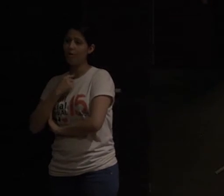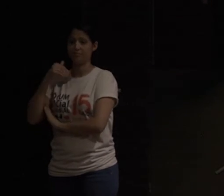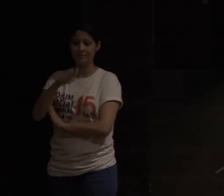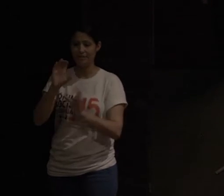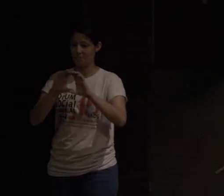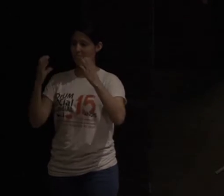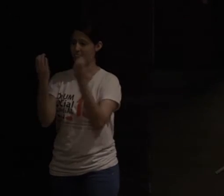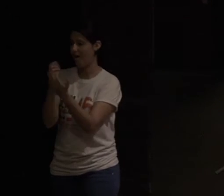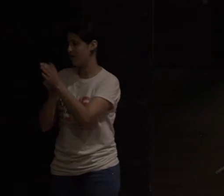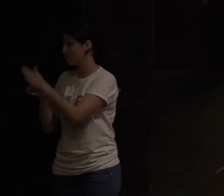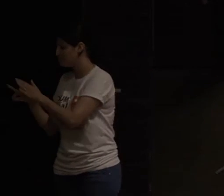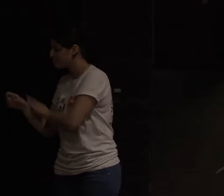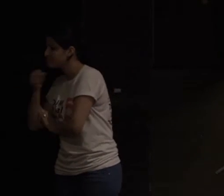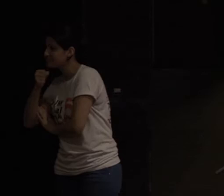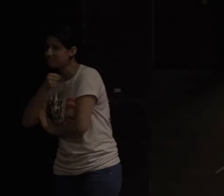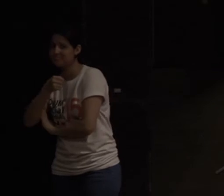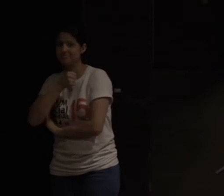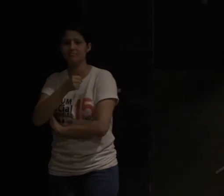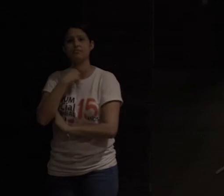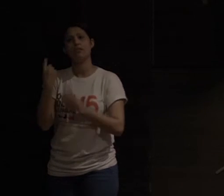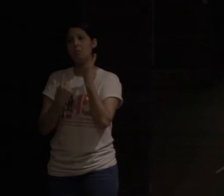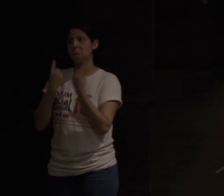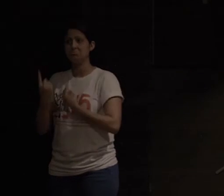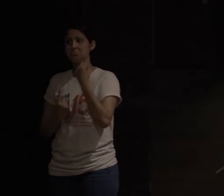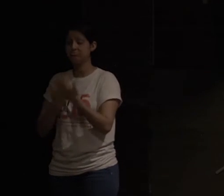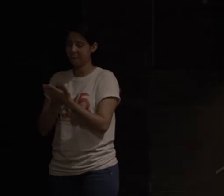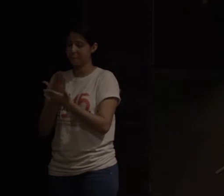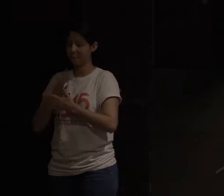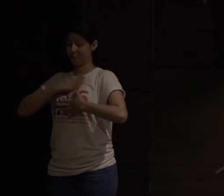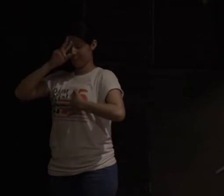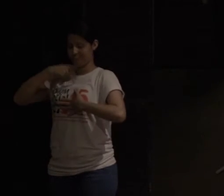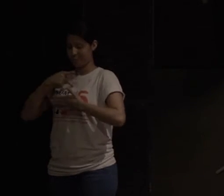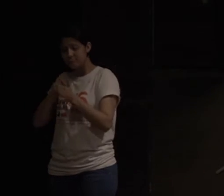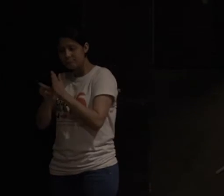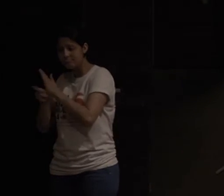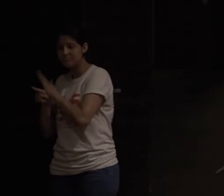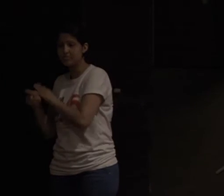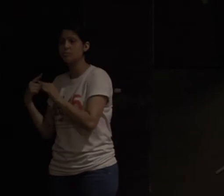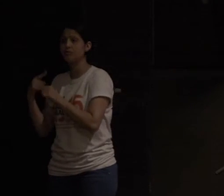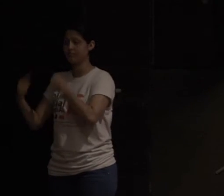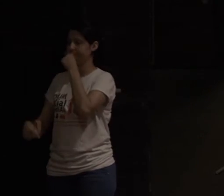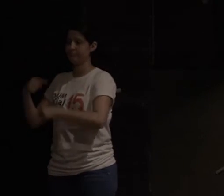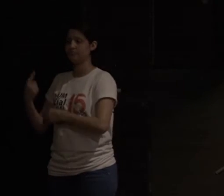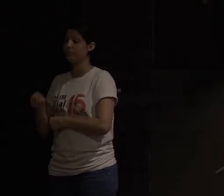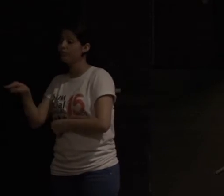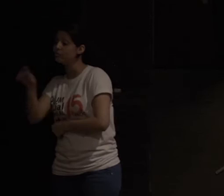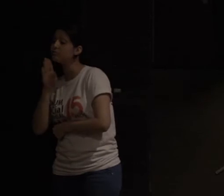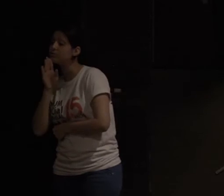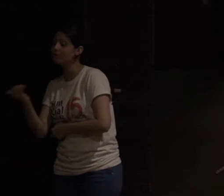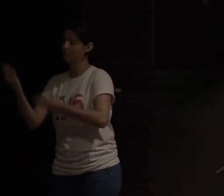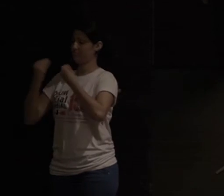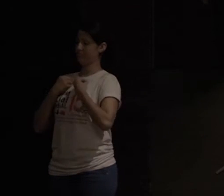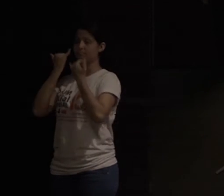comunidades, entrevistar, fazer alguns dos seus estudos, fazendo o quê? Transformando o conhecimento dos outros em